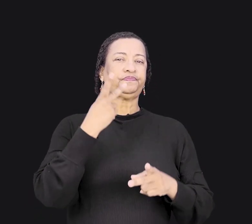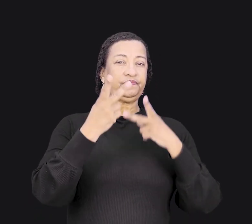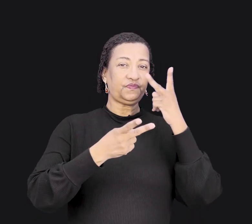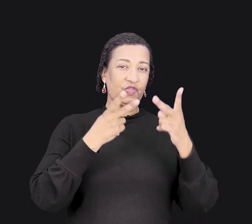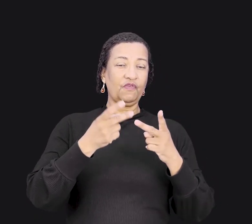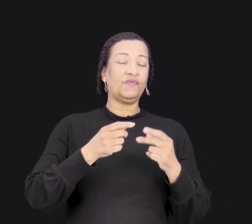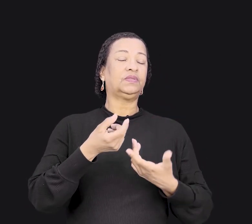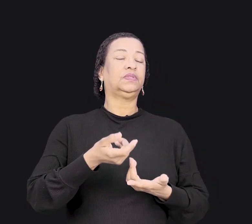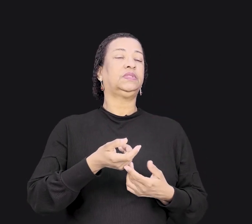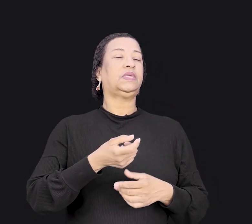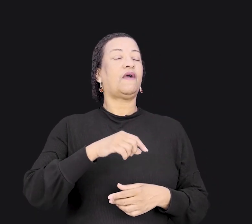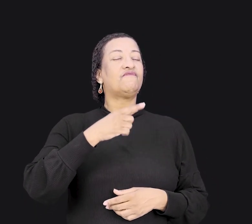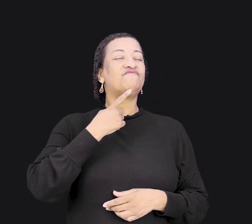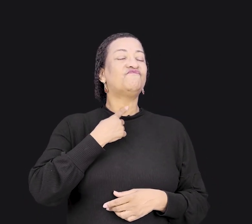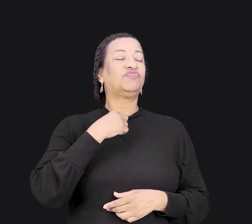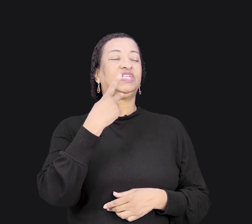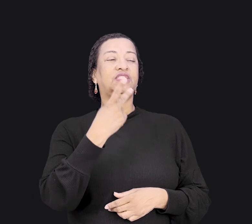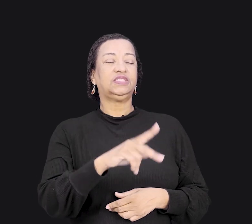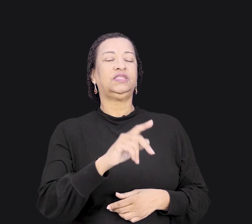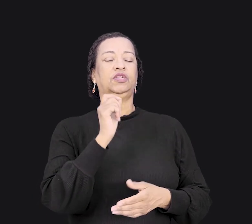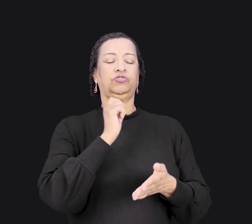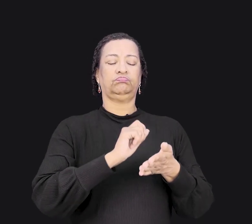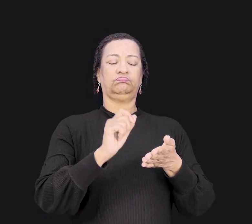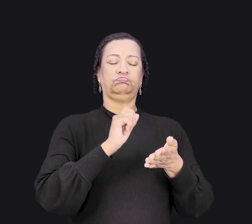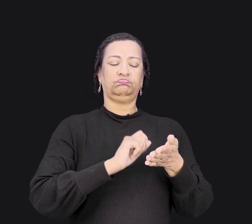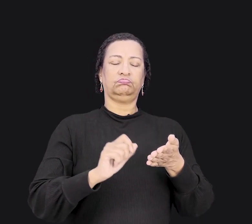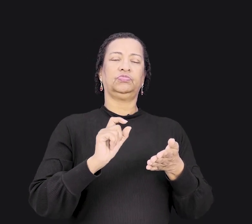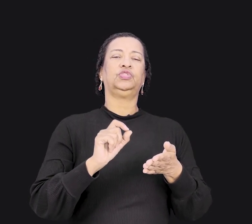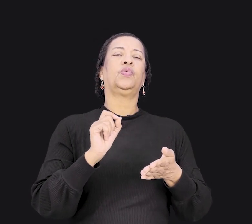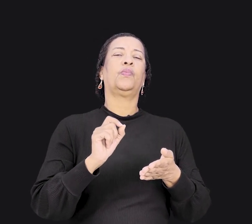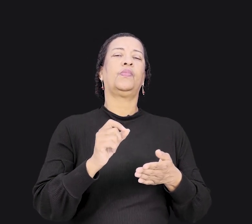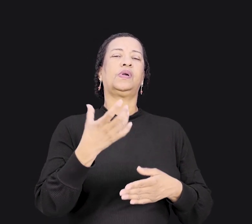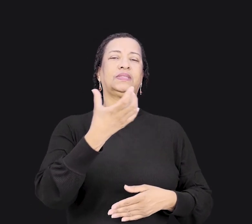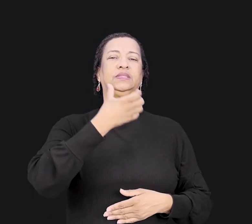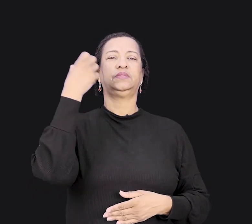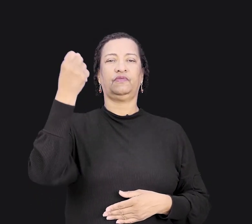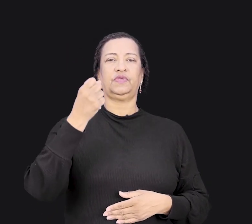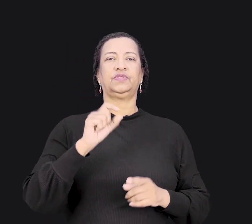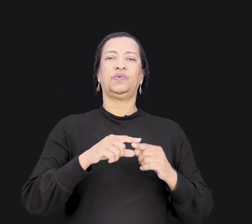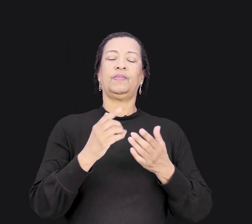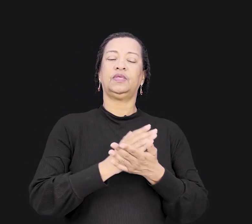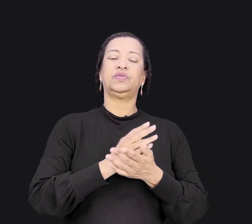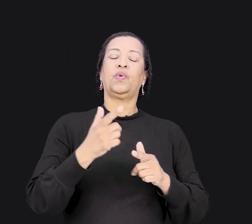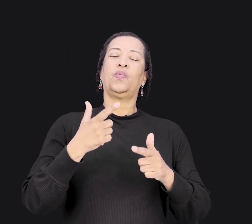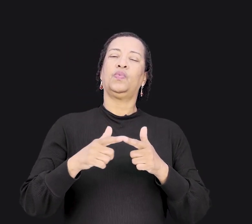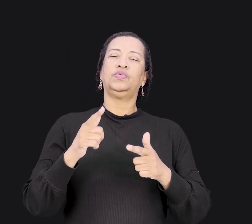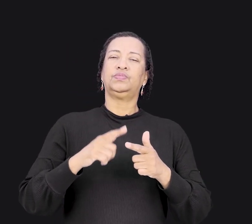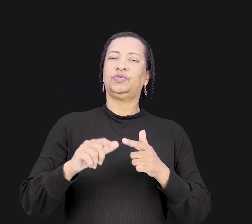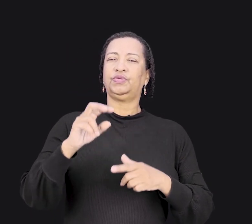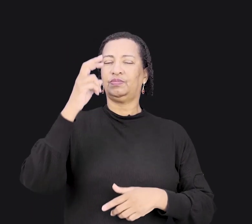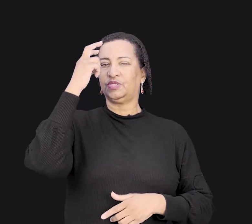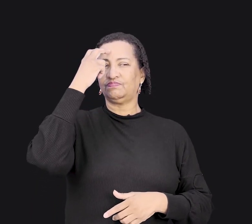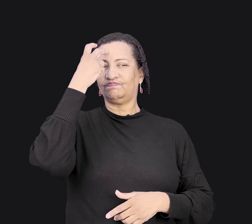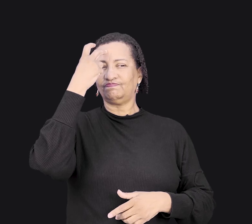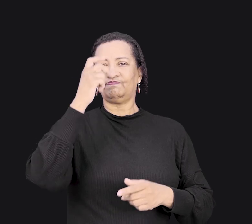epístola era escrever um tratado sobre a salvação, mas alguns problemas o fizeram mudar de ideia. Esses